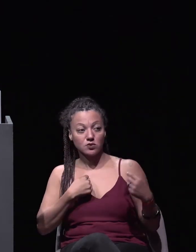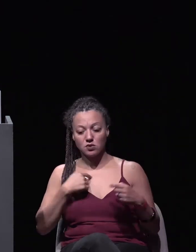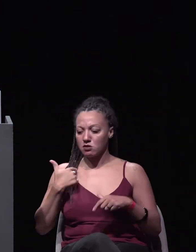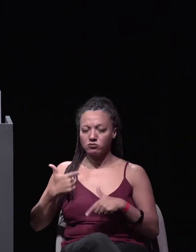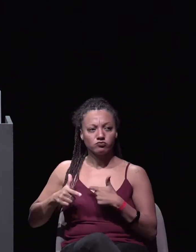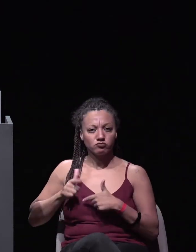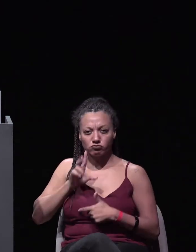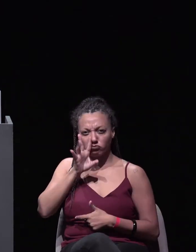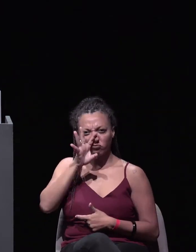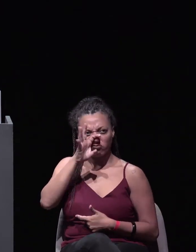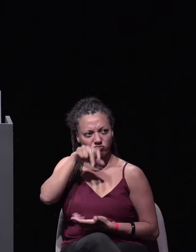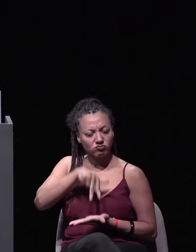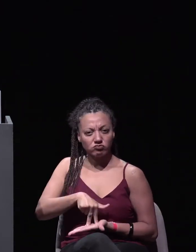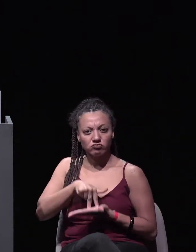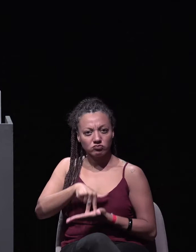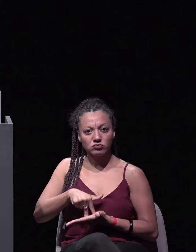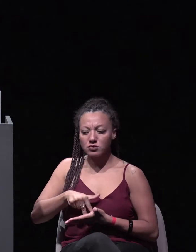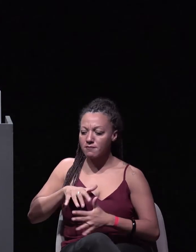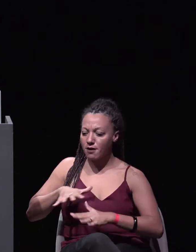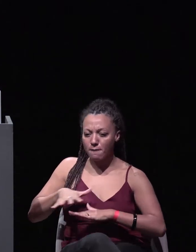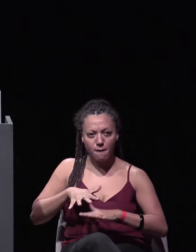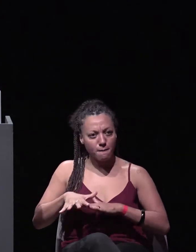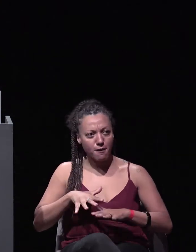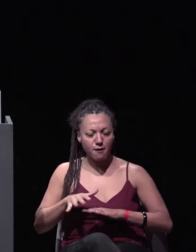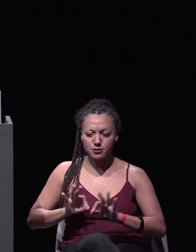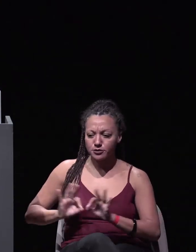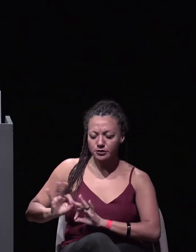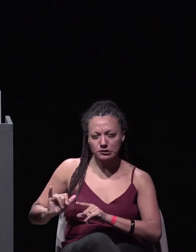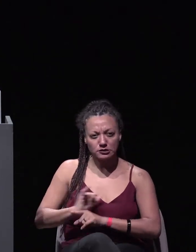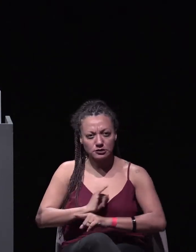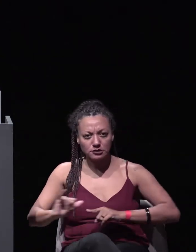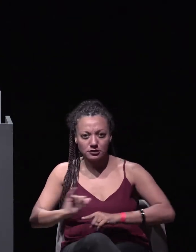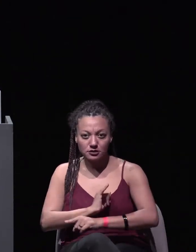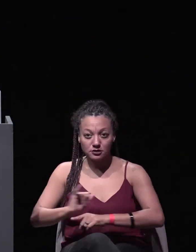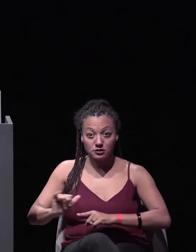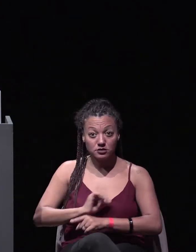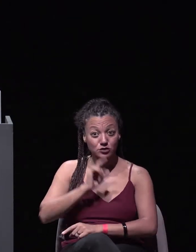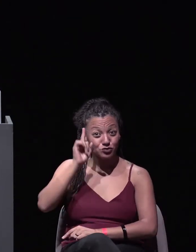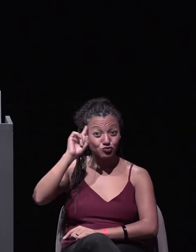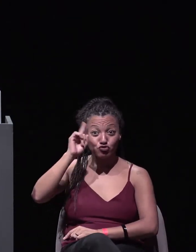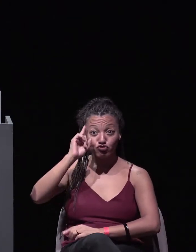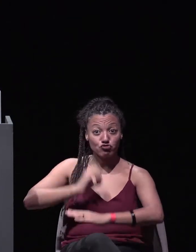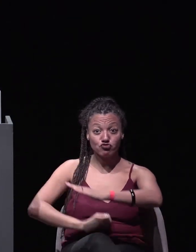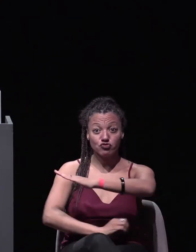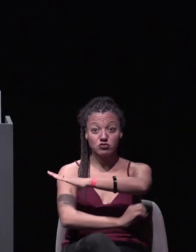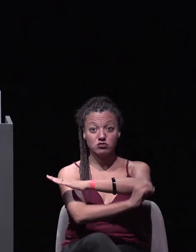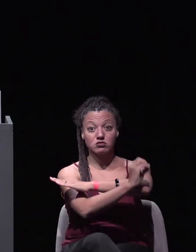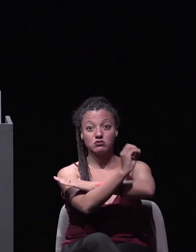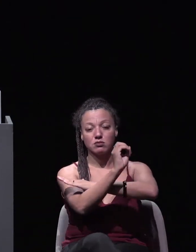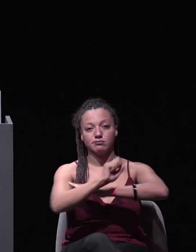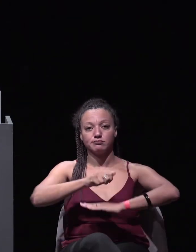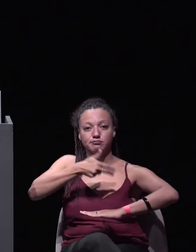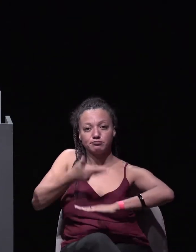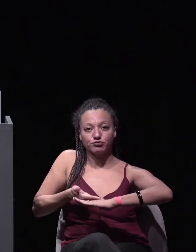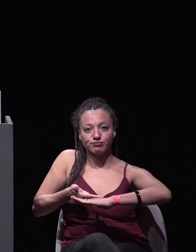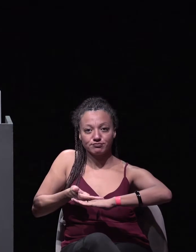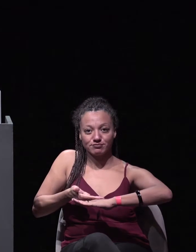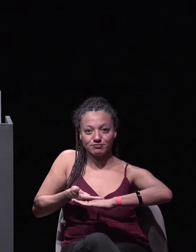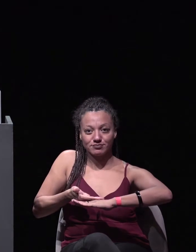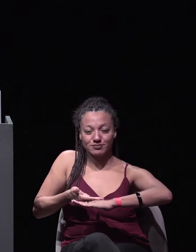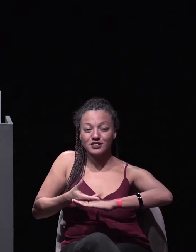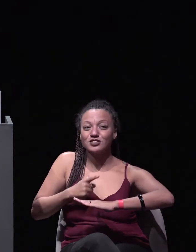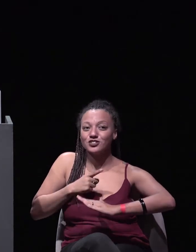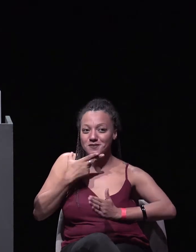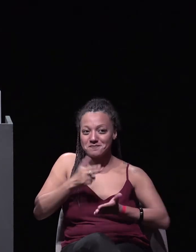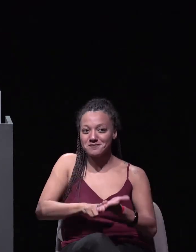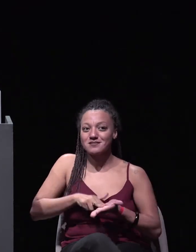mobilização, ele, em alguma brilhante manhã, seria encontrado morto. É isso que dizia um dos